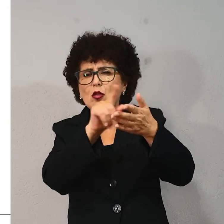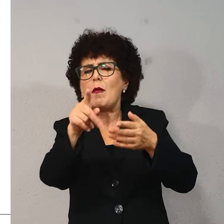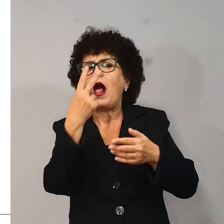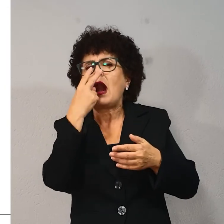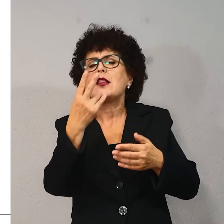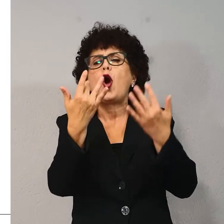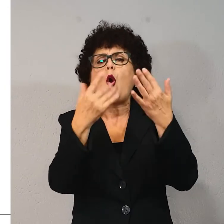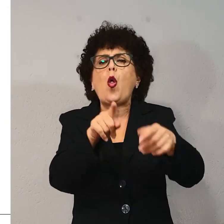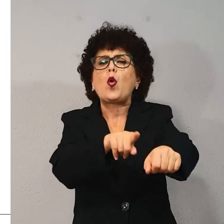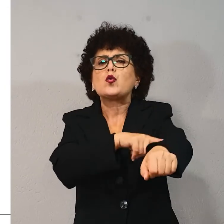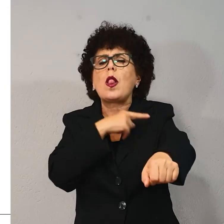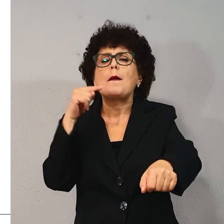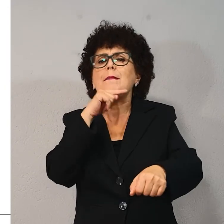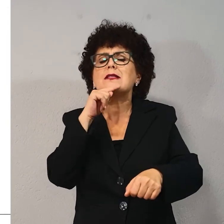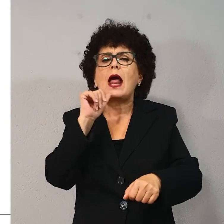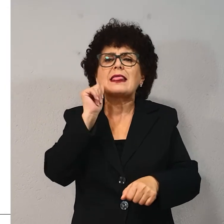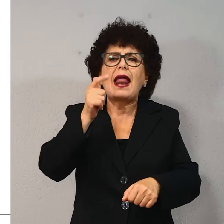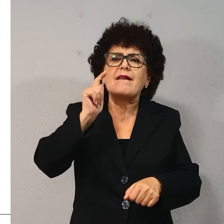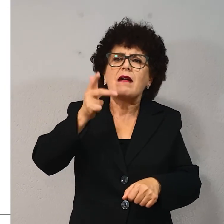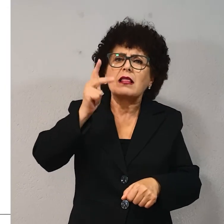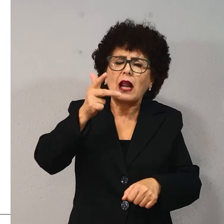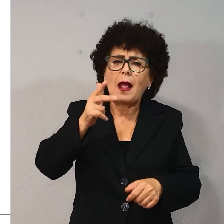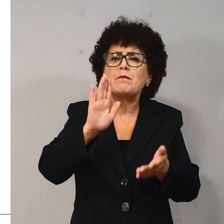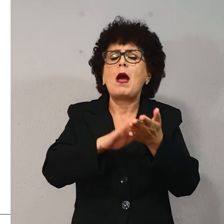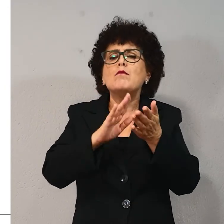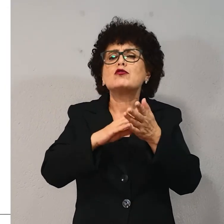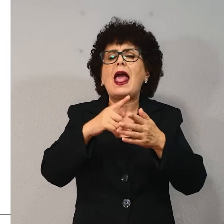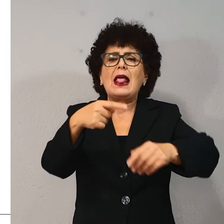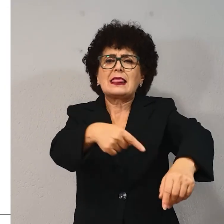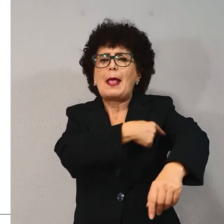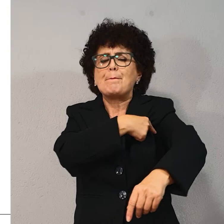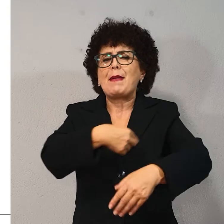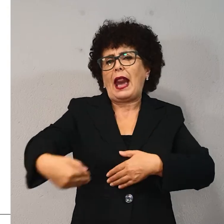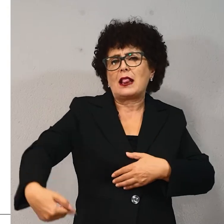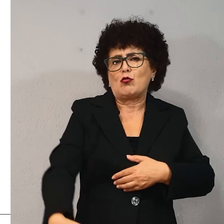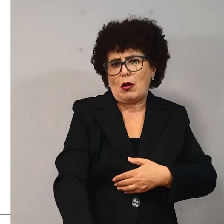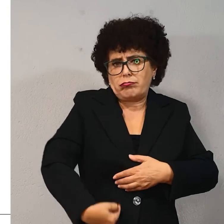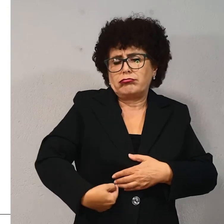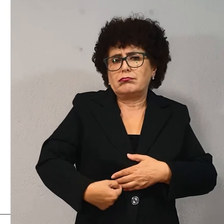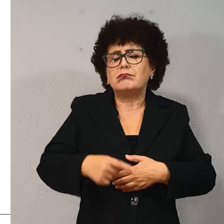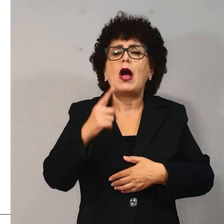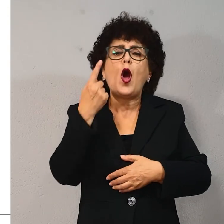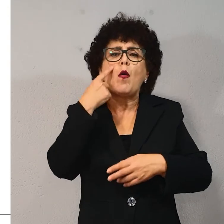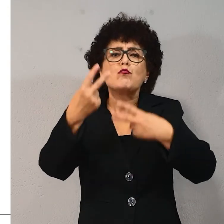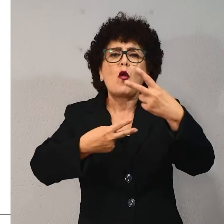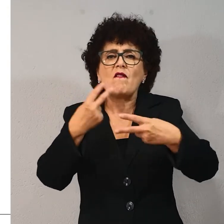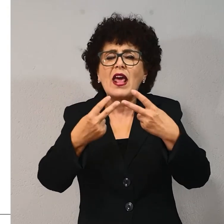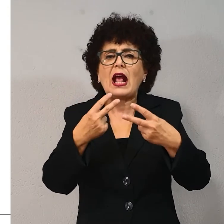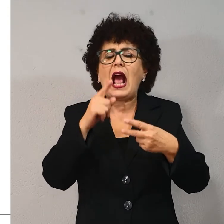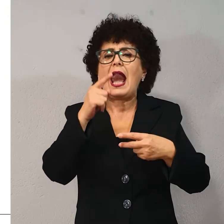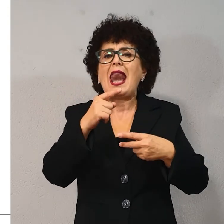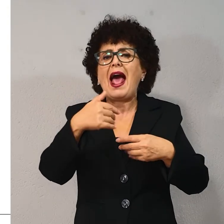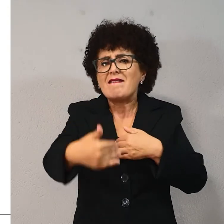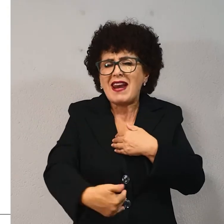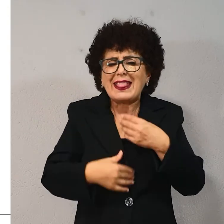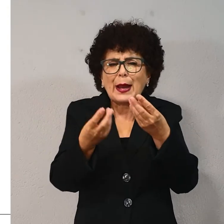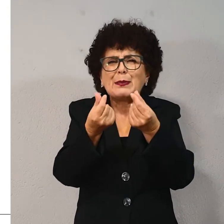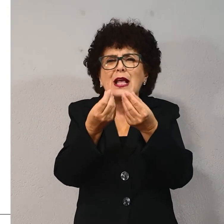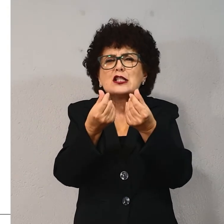должината на менструалниот циклус, мерење на базалната телесна температура, проверување на цервикалната